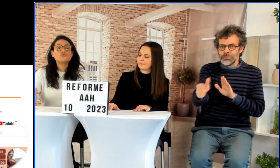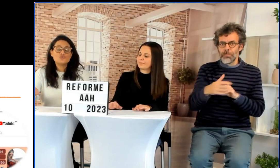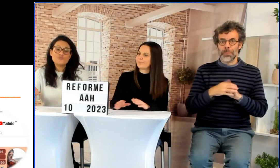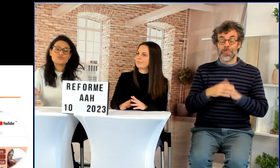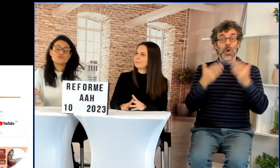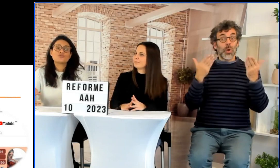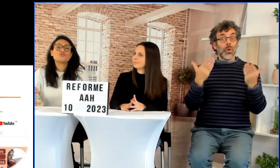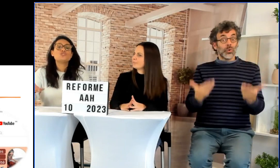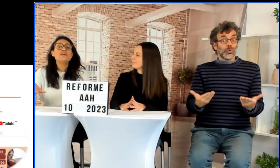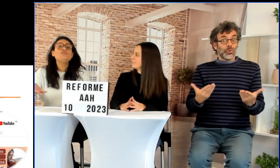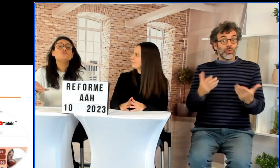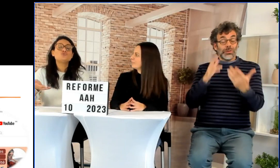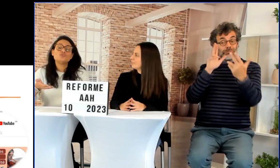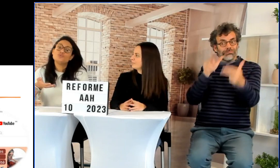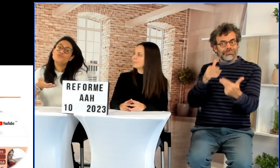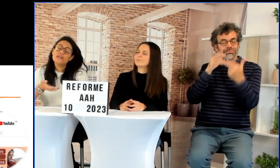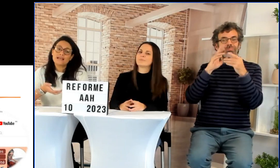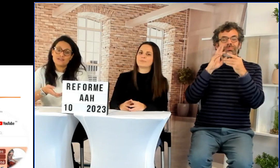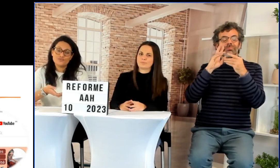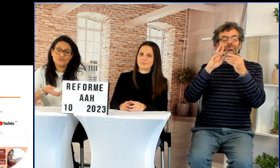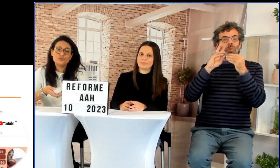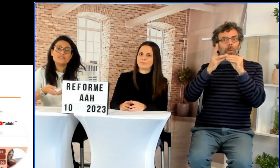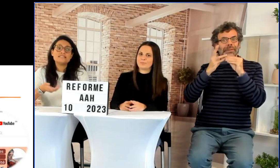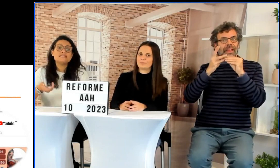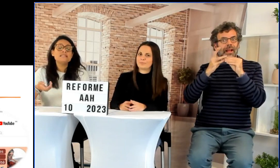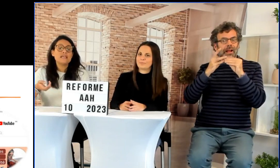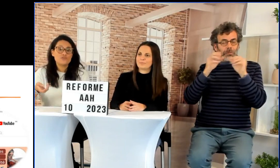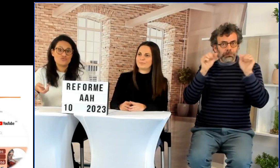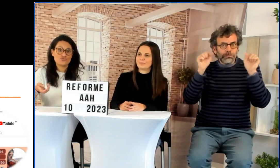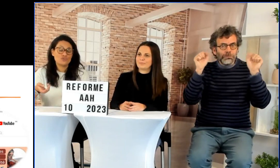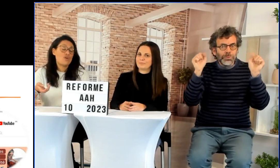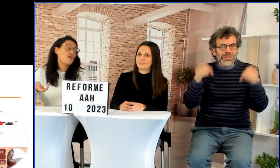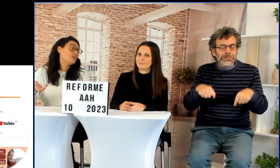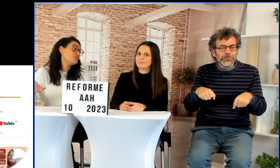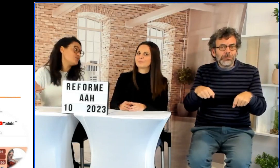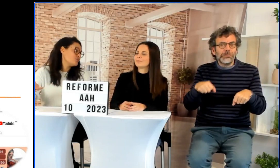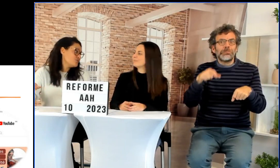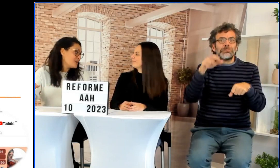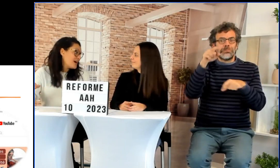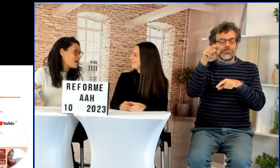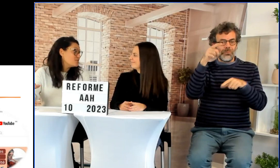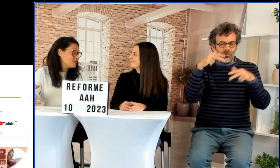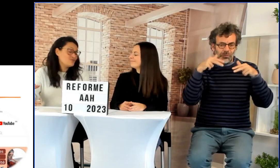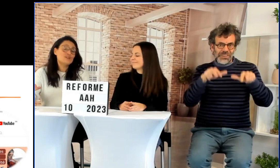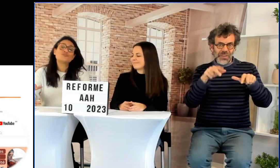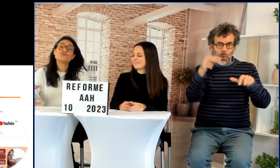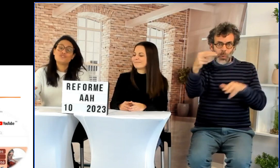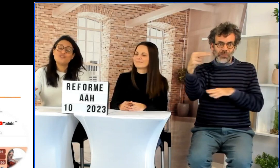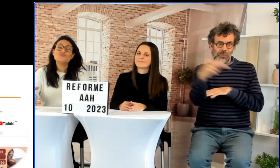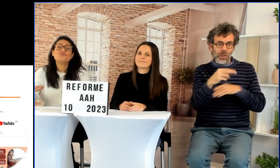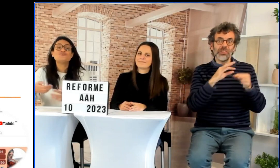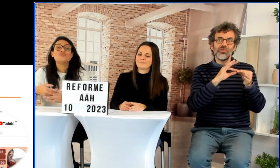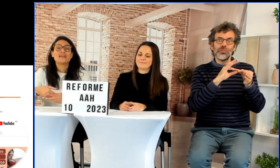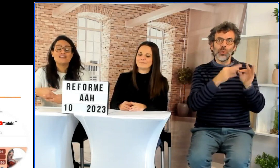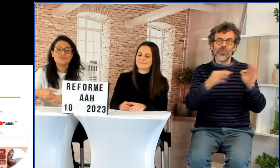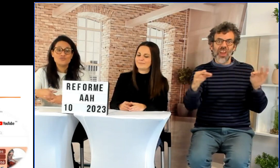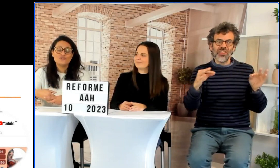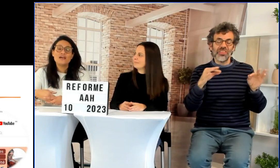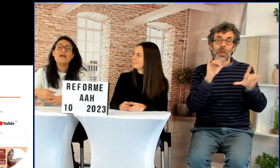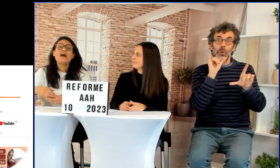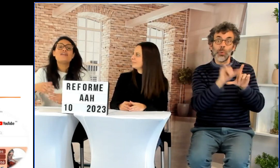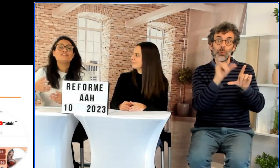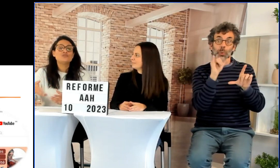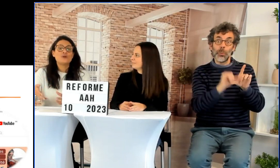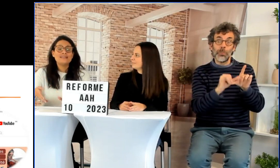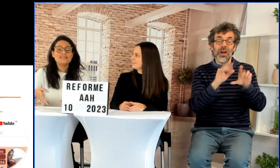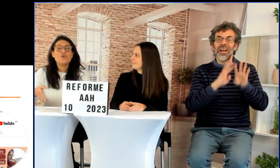webinaire d'aujourd'hui sur notre chaîne YouTube de la CAF de l'Aude d'ici quelques jours. Et puis surtout, abonnez-vous à notre chaîne YouTube de la CAF de